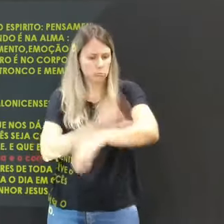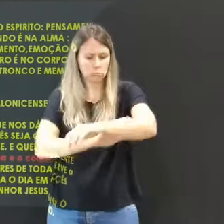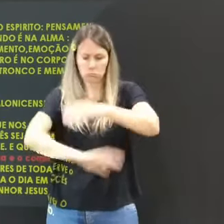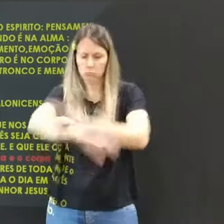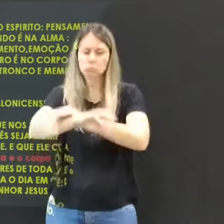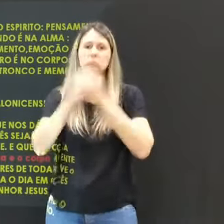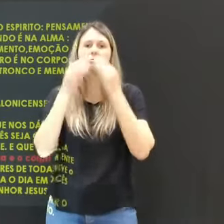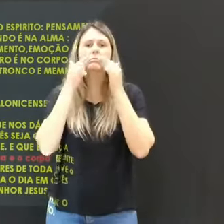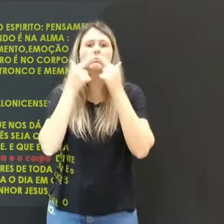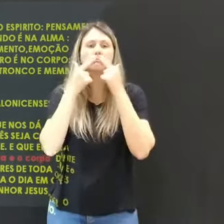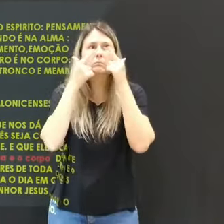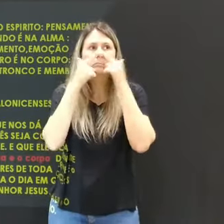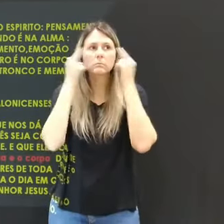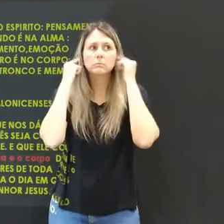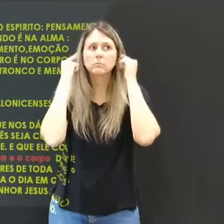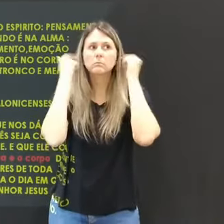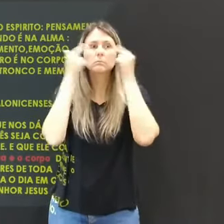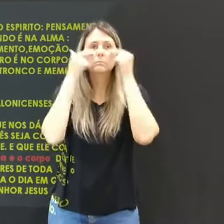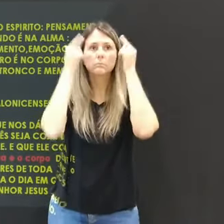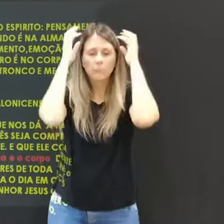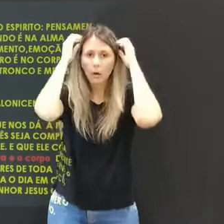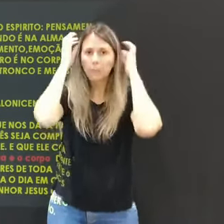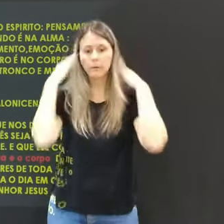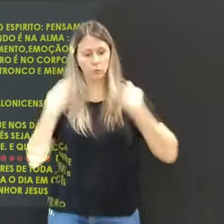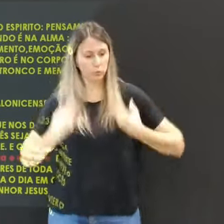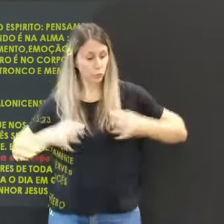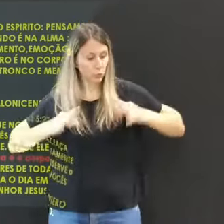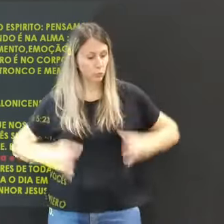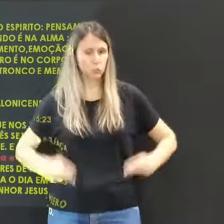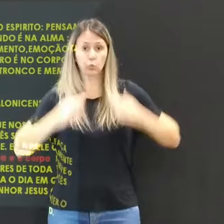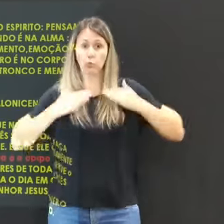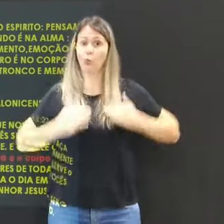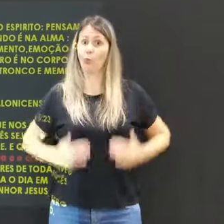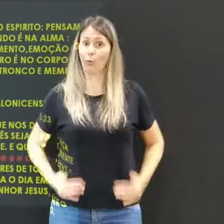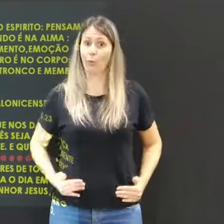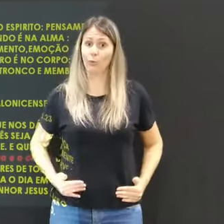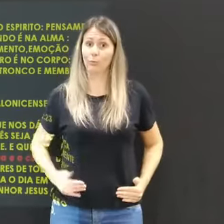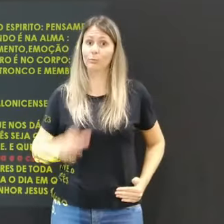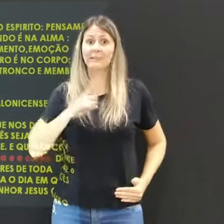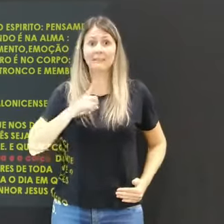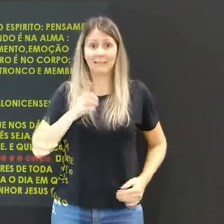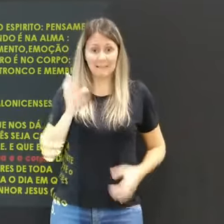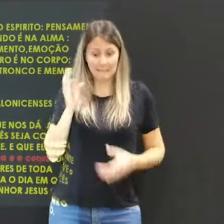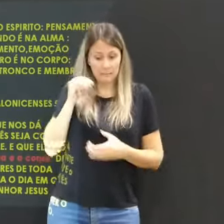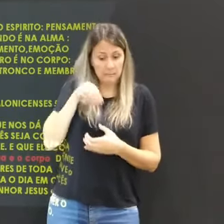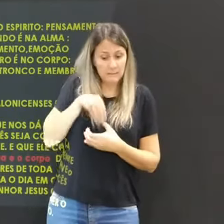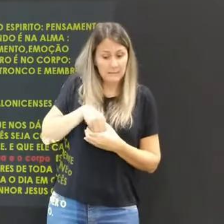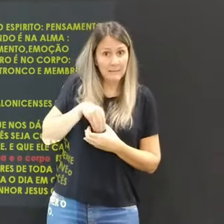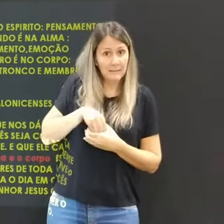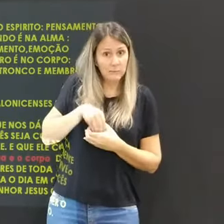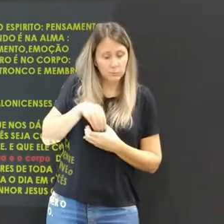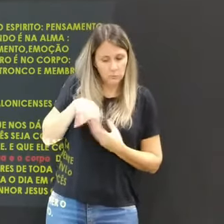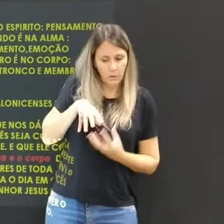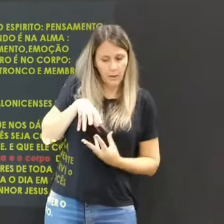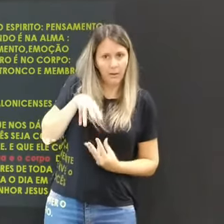Nós temos corpo, né? Por exemplo, nosso corpo. Nós temos todas as partes do corpo, que é a cabeça, os membros. Temos também